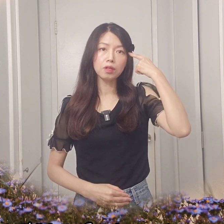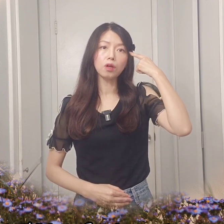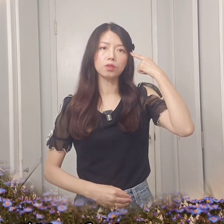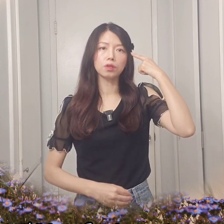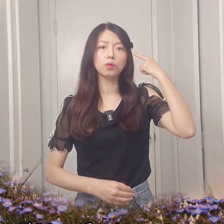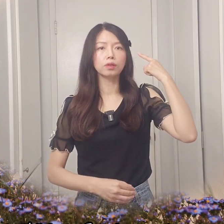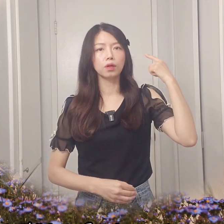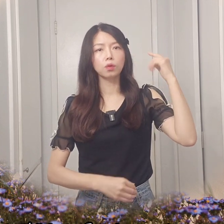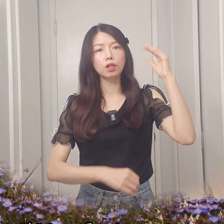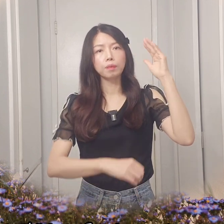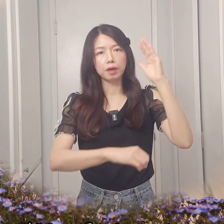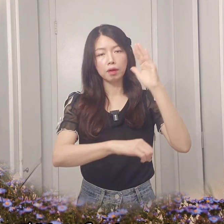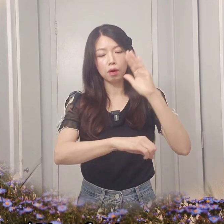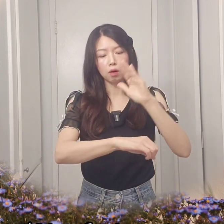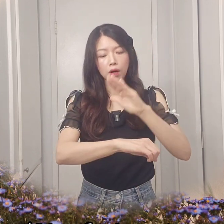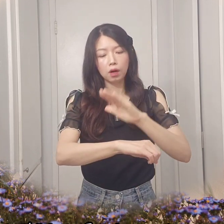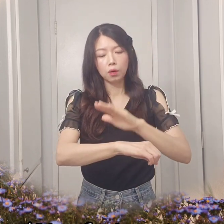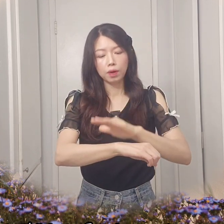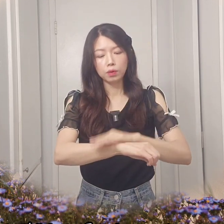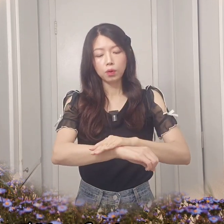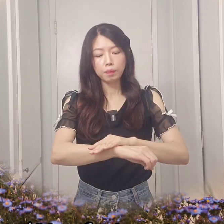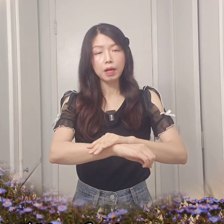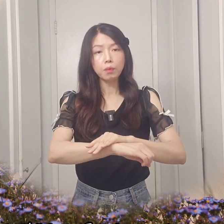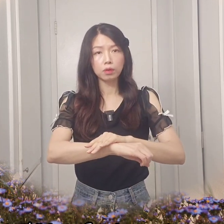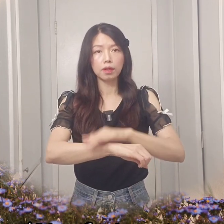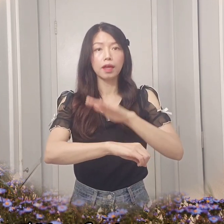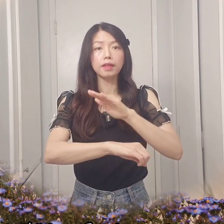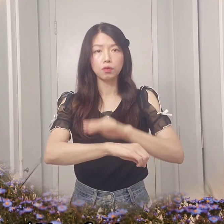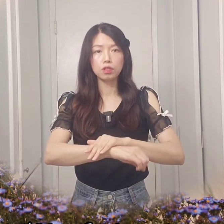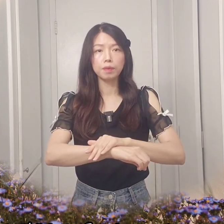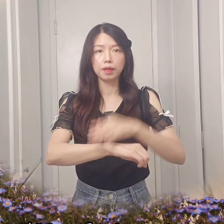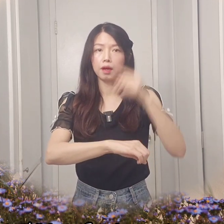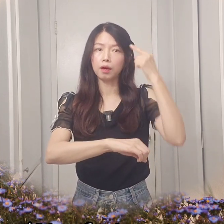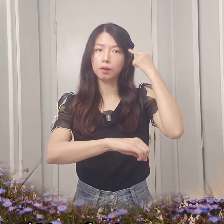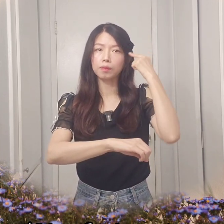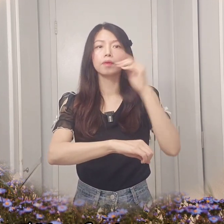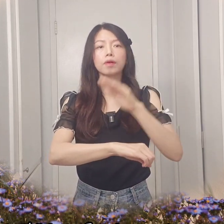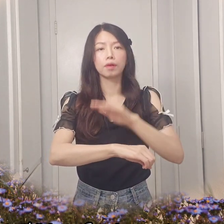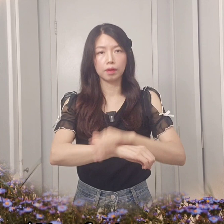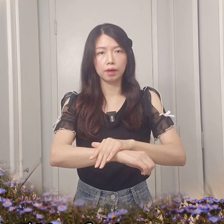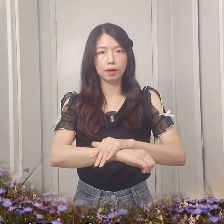한번 찍어주시고 그대로 손을 펴서 왼쪽의 팔목 등에 대주시면 돼요.